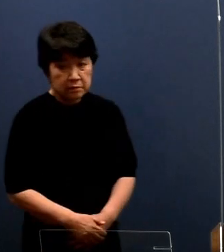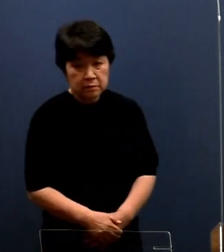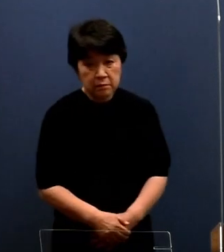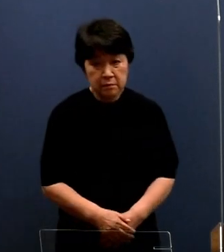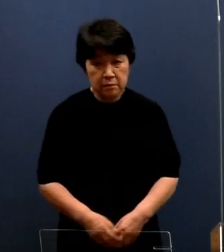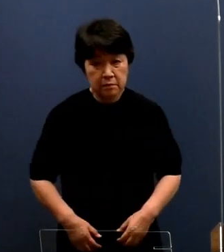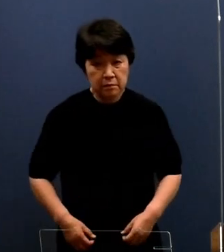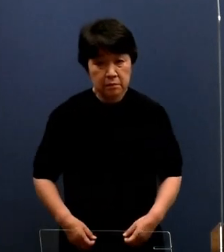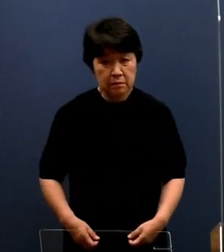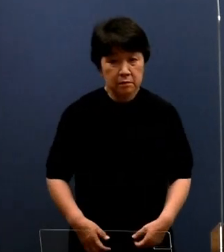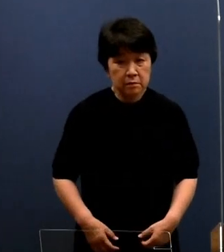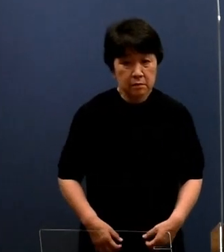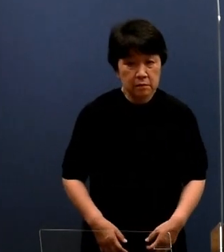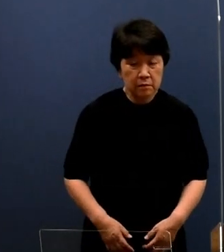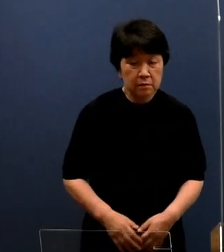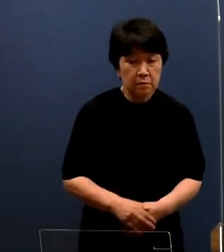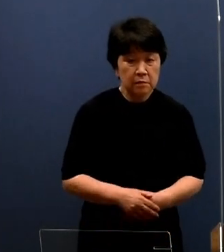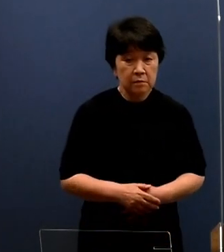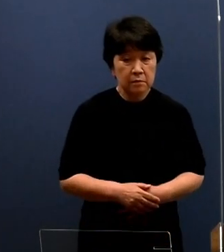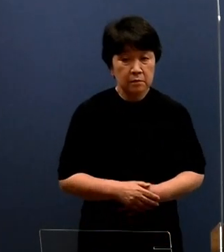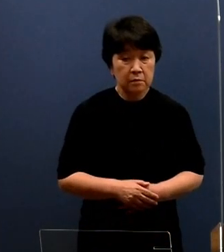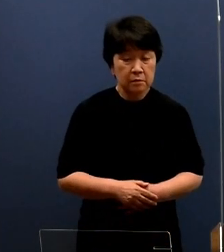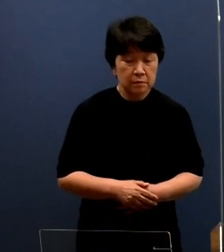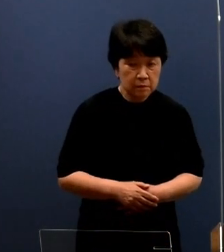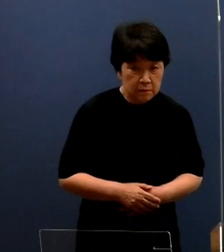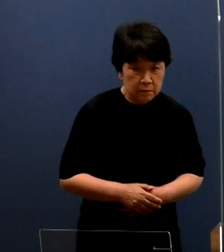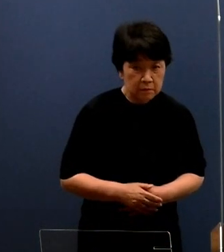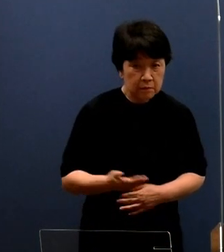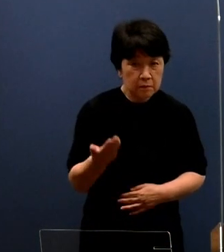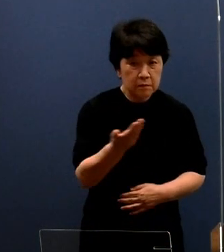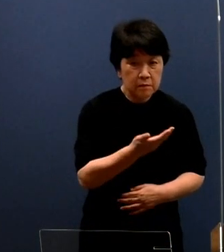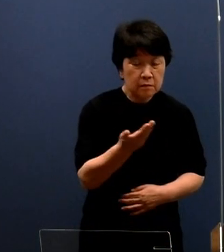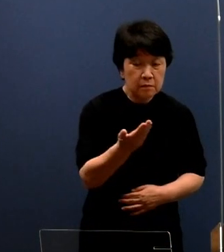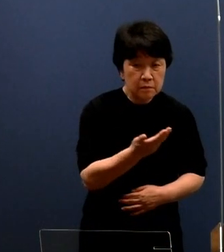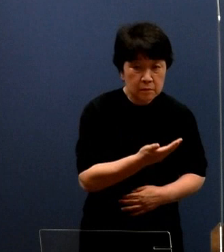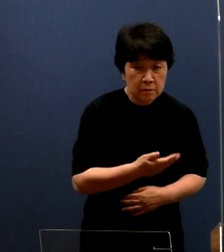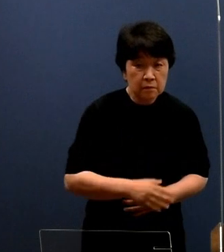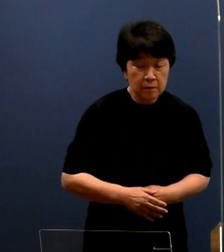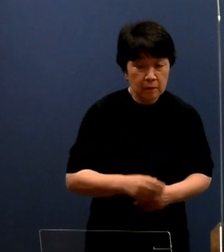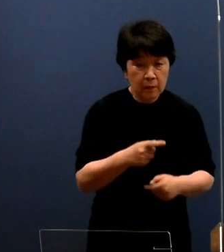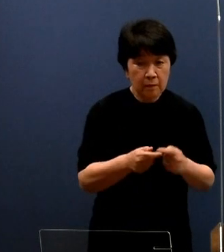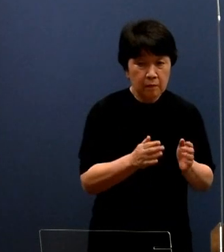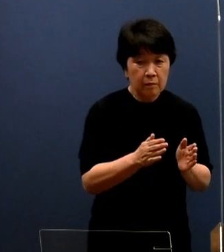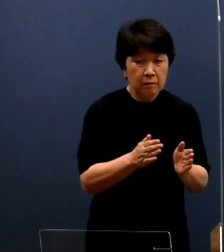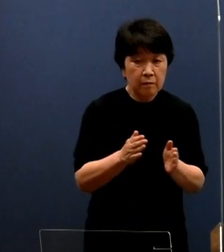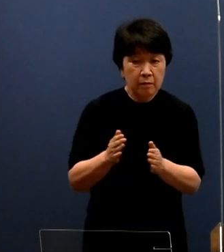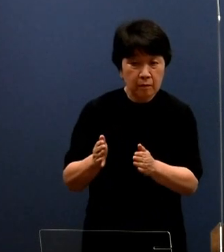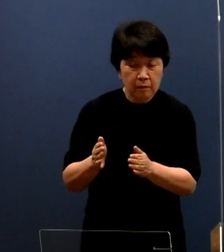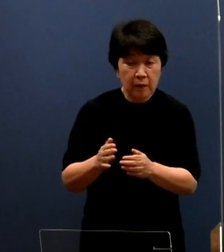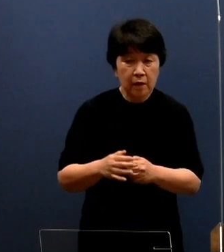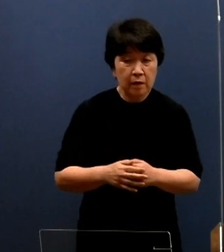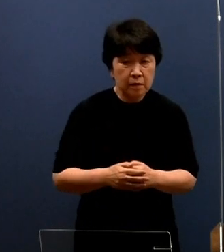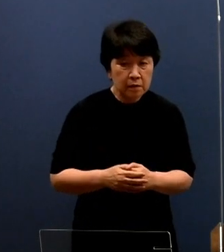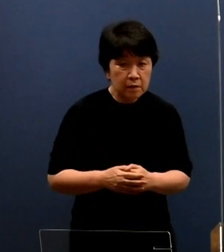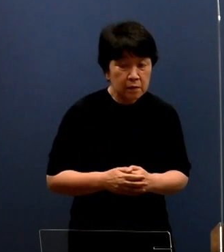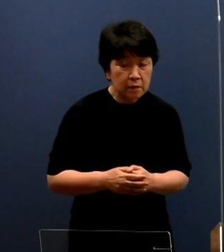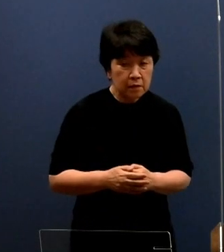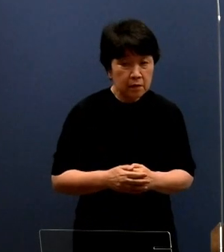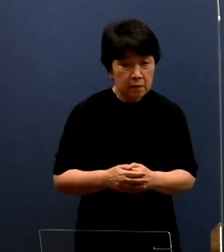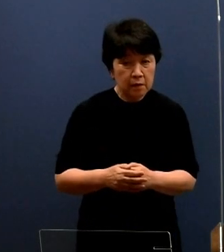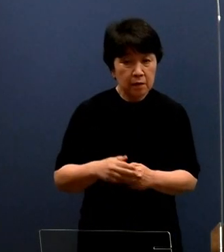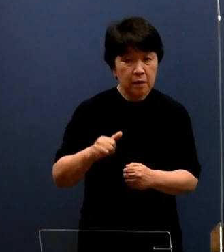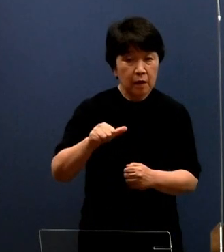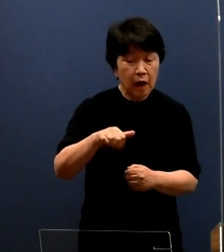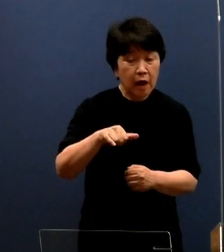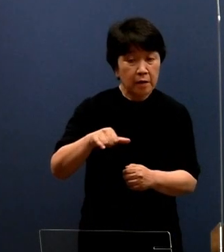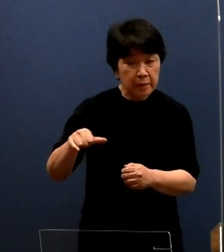TSK 参院中央テレビ、岡部風子と申します。話変わるんですけども、安倍元首相の国葬についてぜひの議論